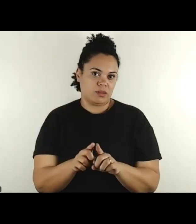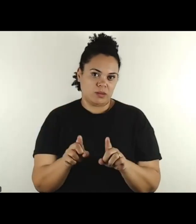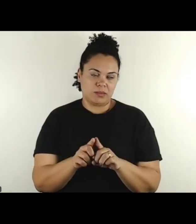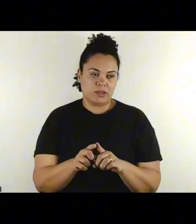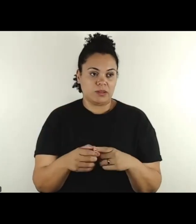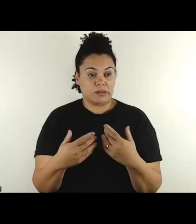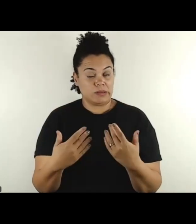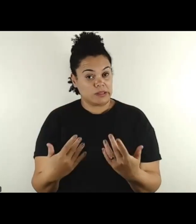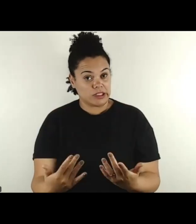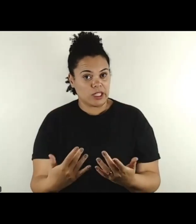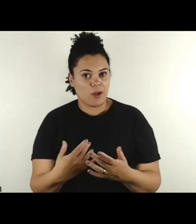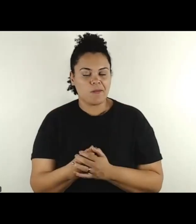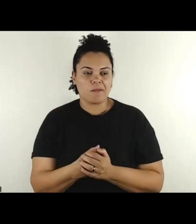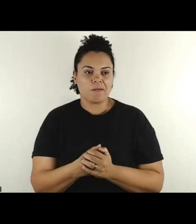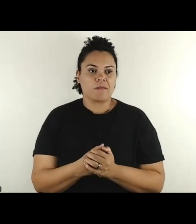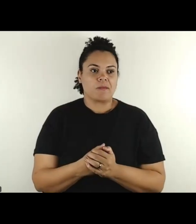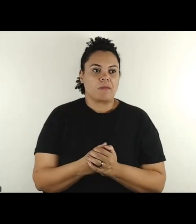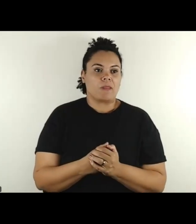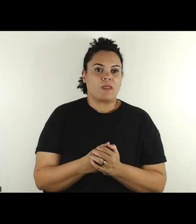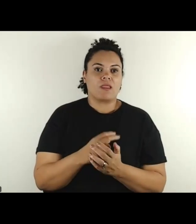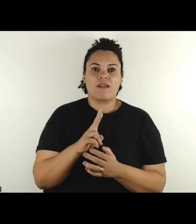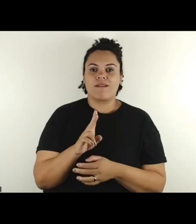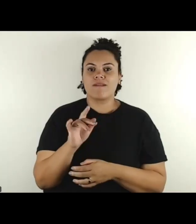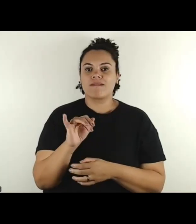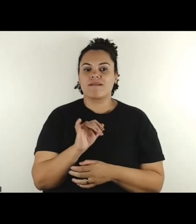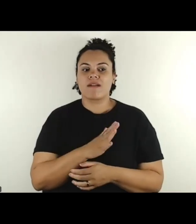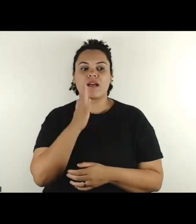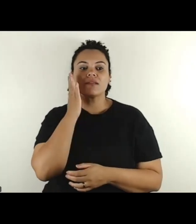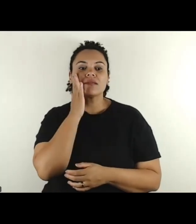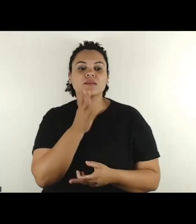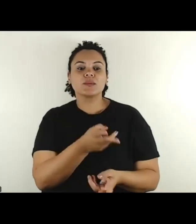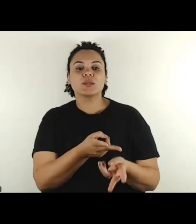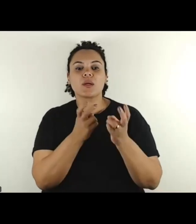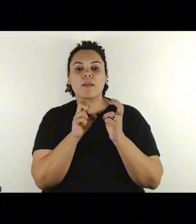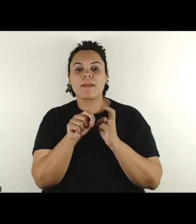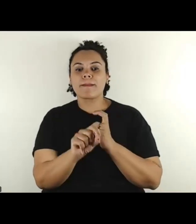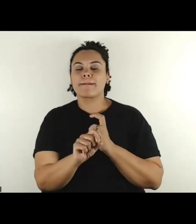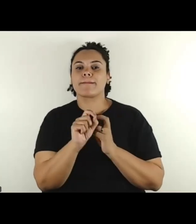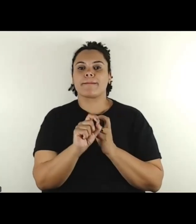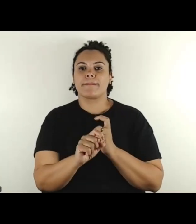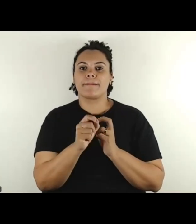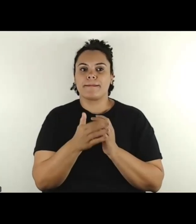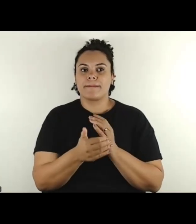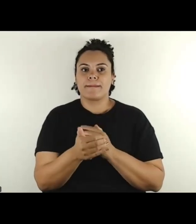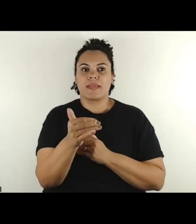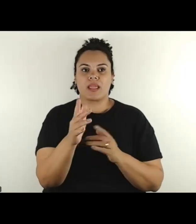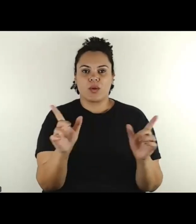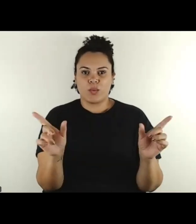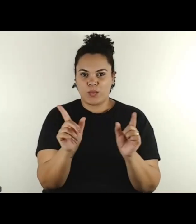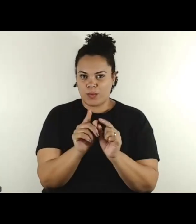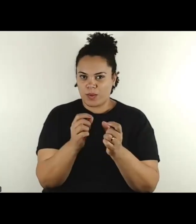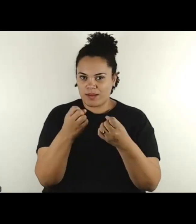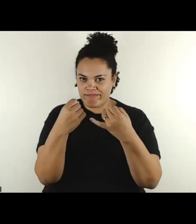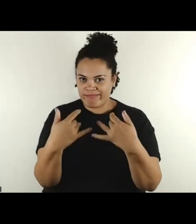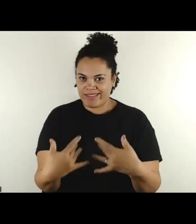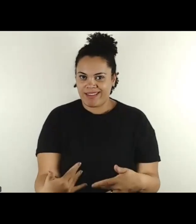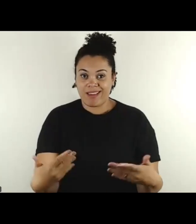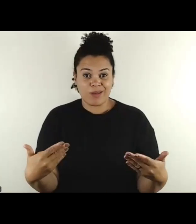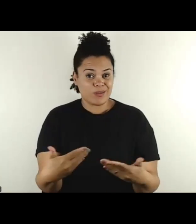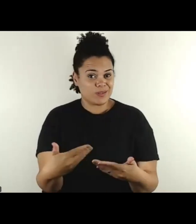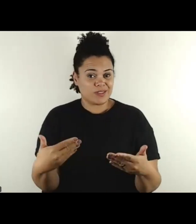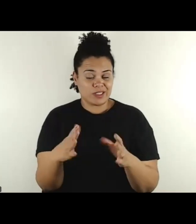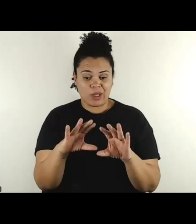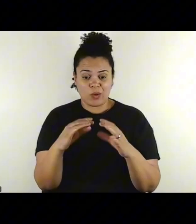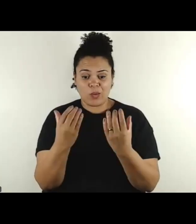né, assim, o que a gente vai identificar a partir, né, dessa síntese que eu fiz para vocês? Que as